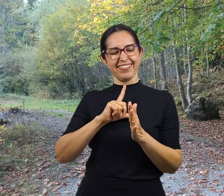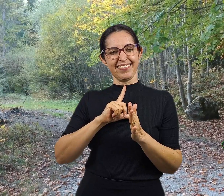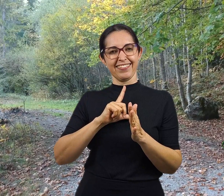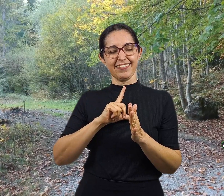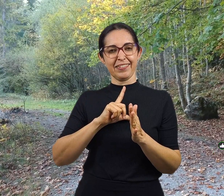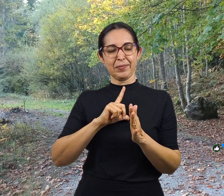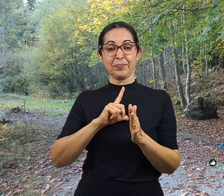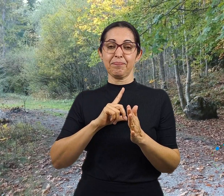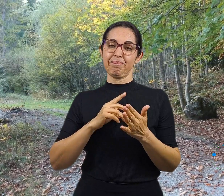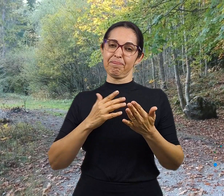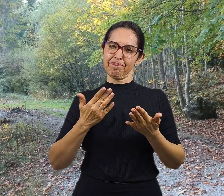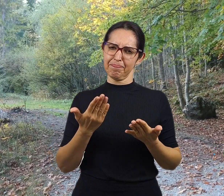Amados,